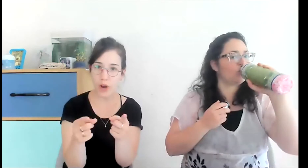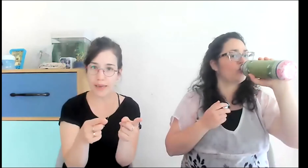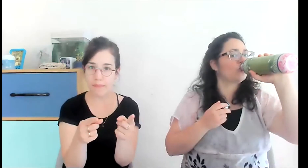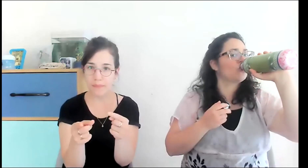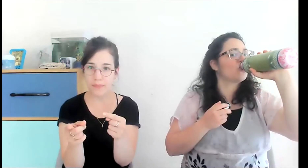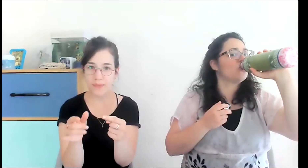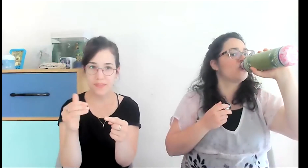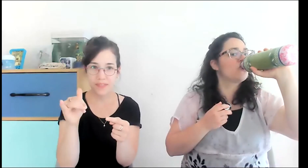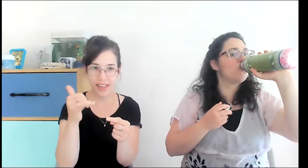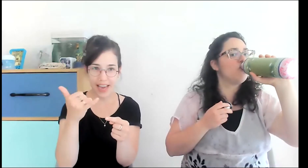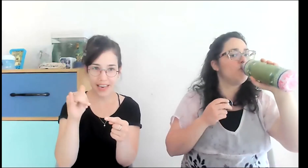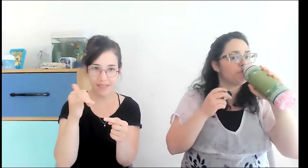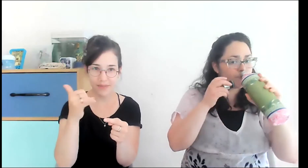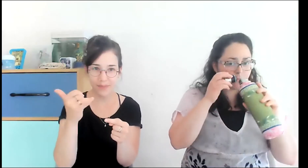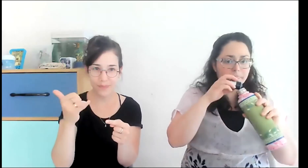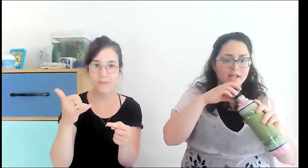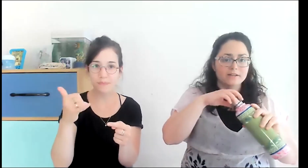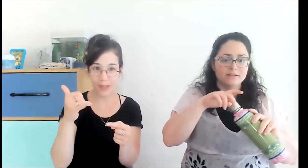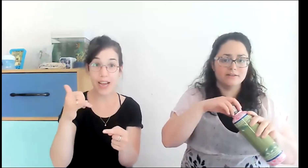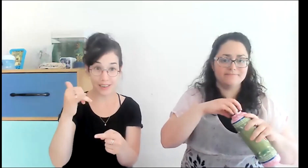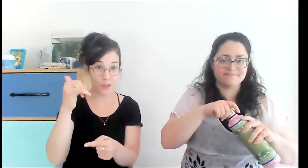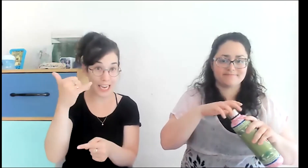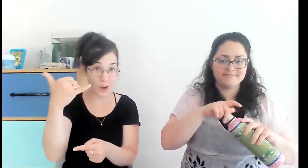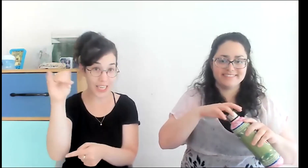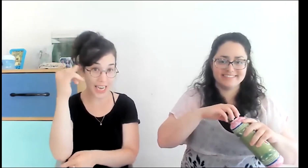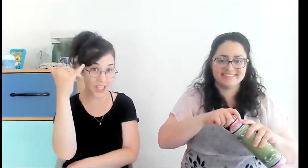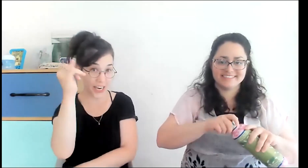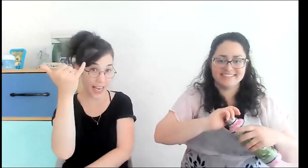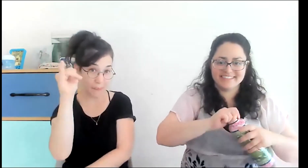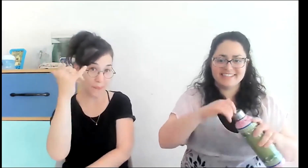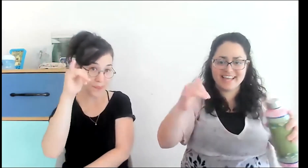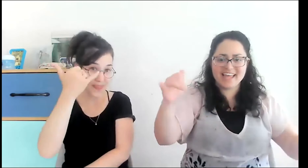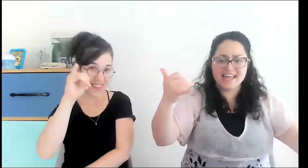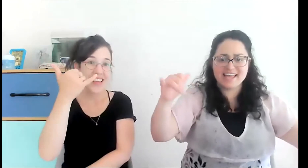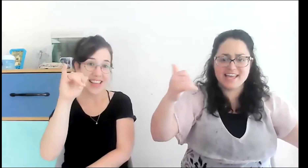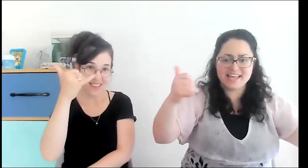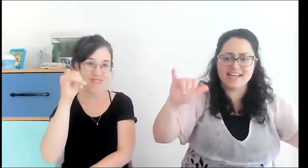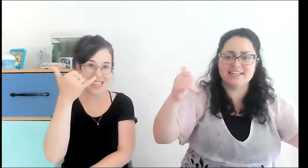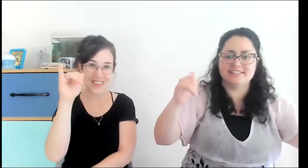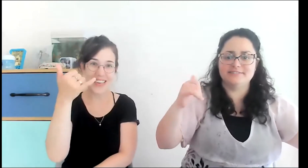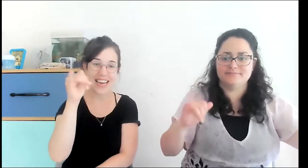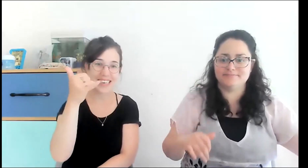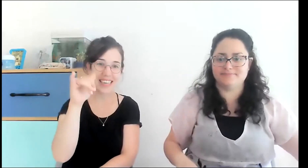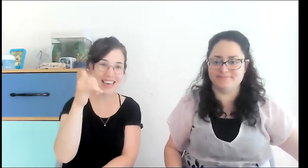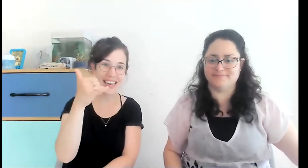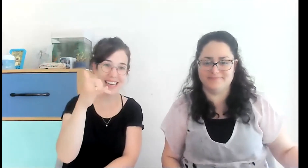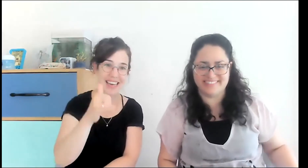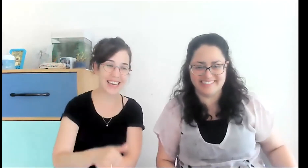מוכנים? כן? מצוין. אני רוצה לראות את היד שלכם. כן! מצוין.